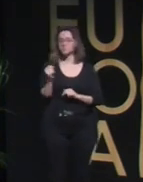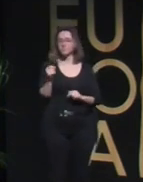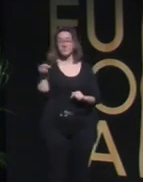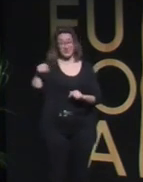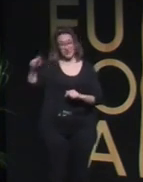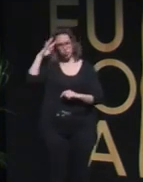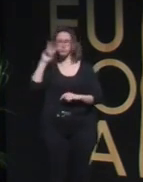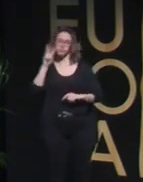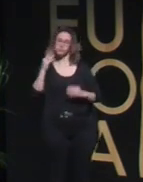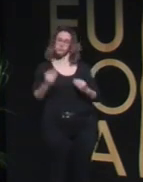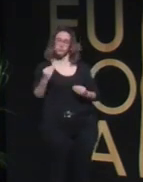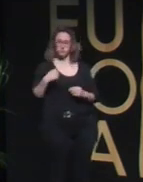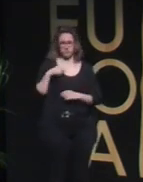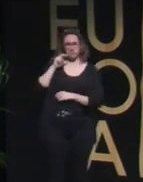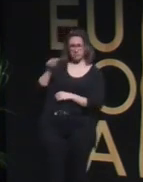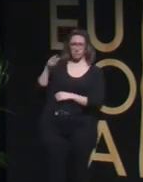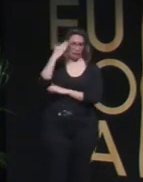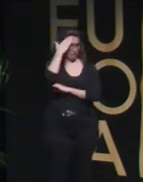ves y dices, pobrecico, ¿dónde vas así, no?